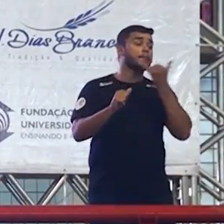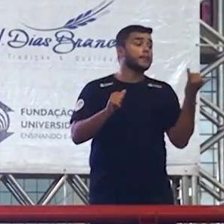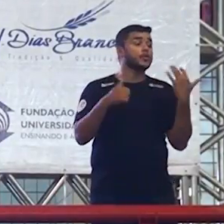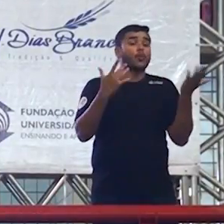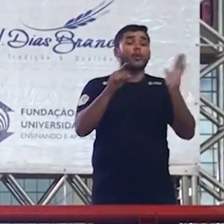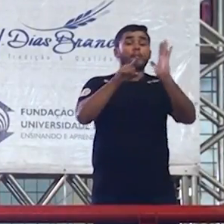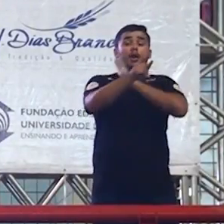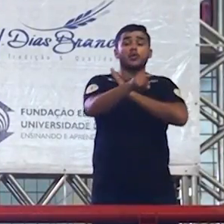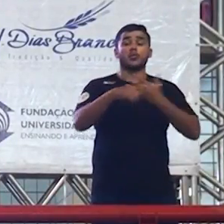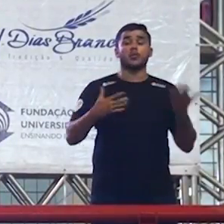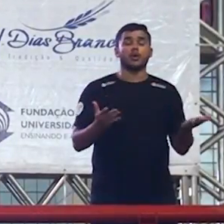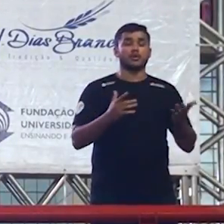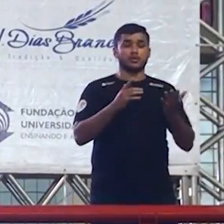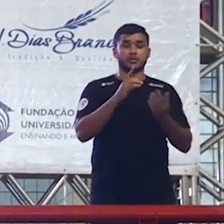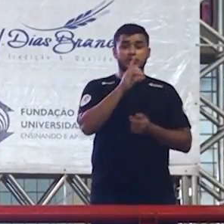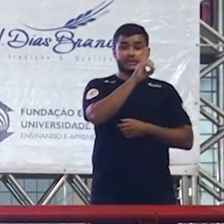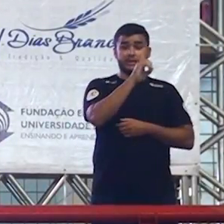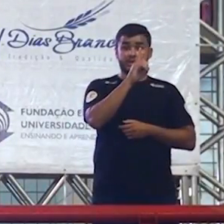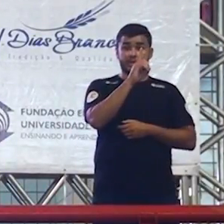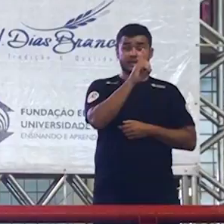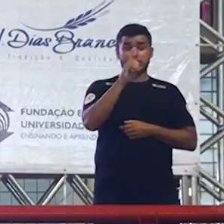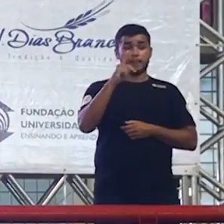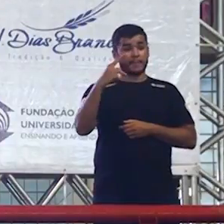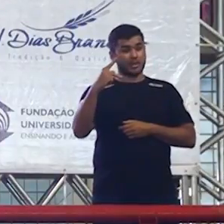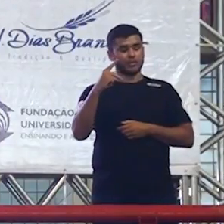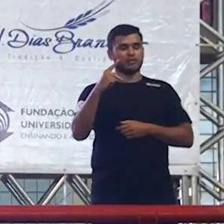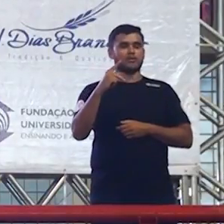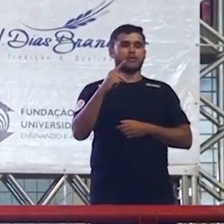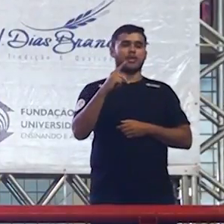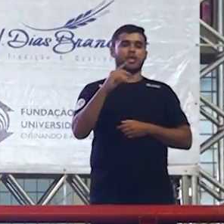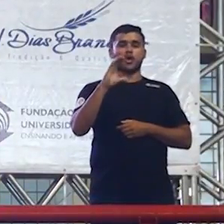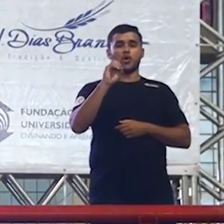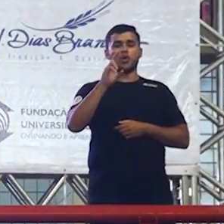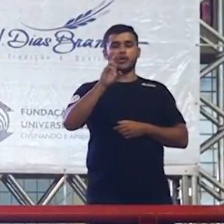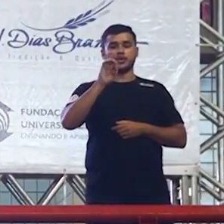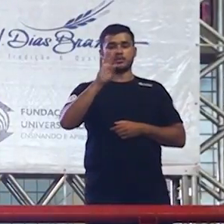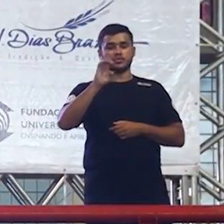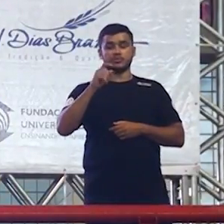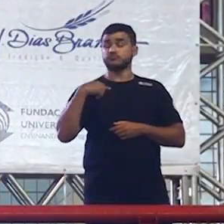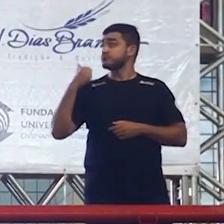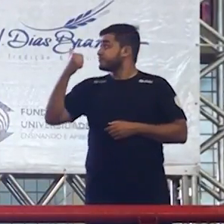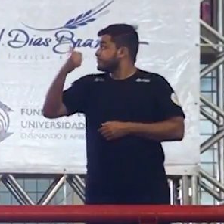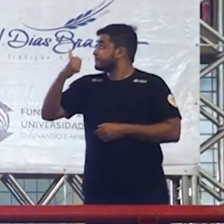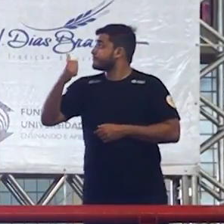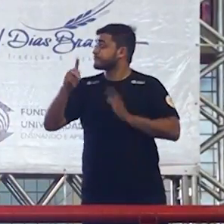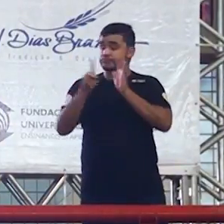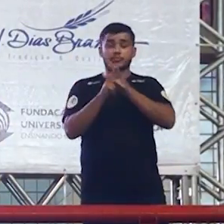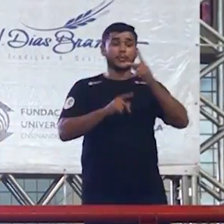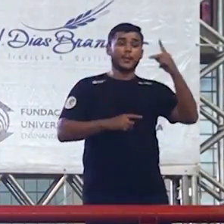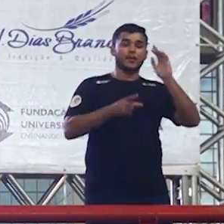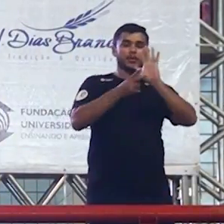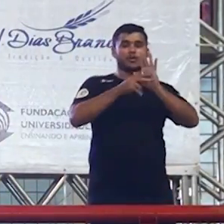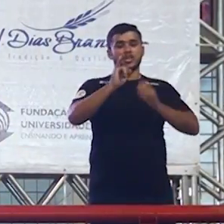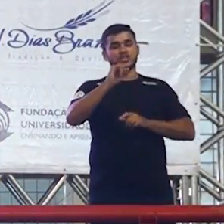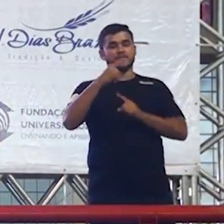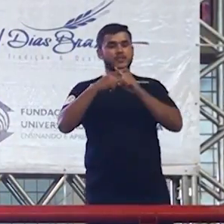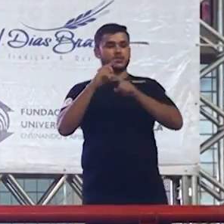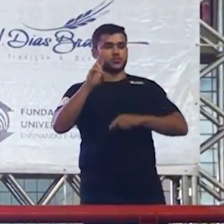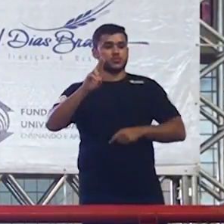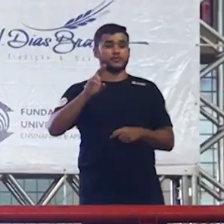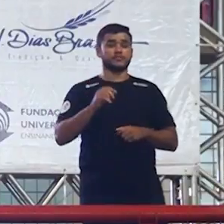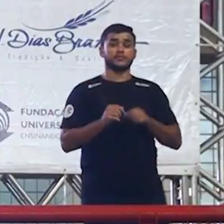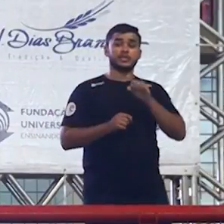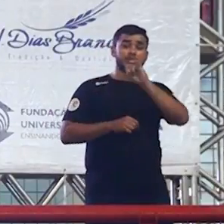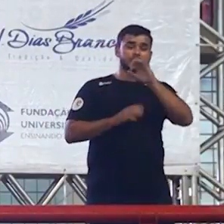Se a questão estiver falando de DDP e corrente, a primeira. Se a questão estiver falando de resistência e corrente, a